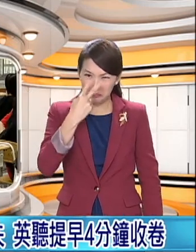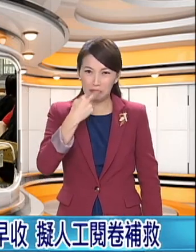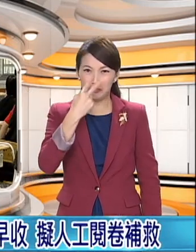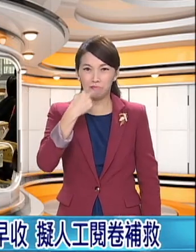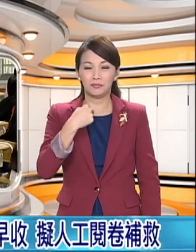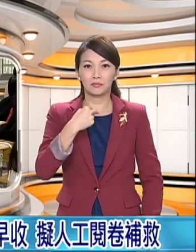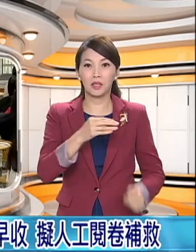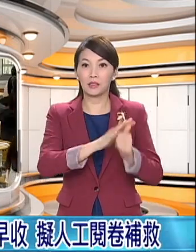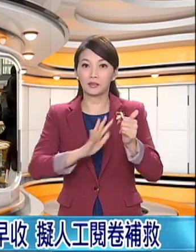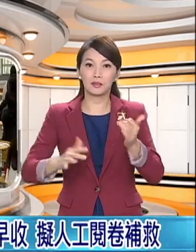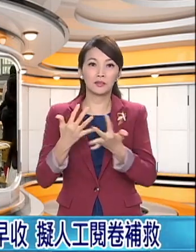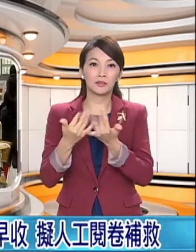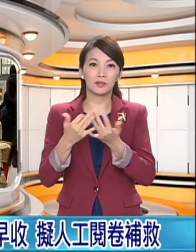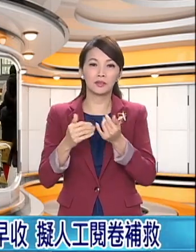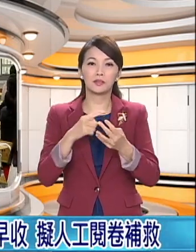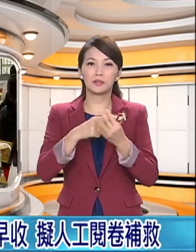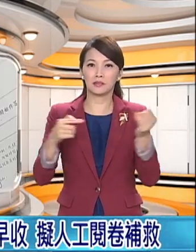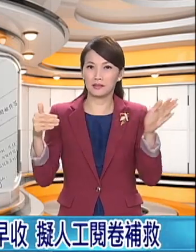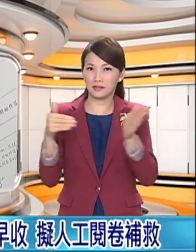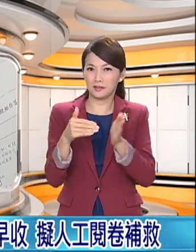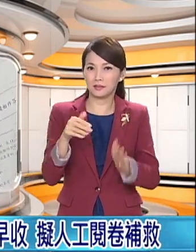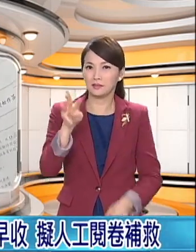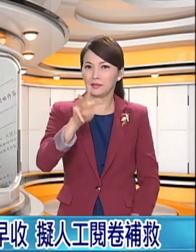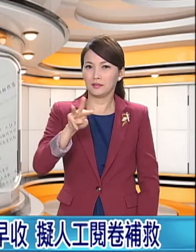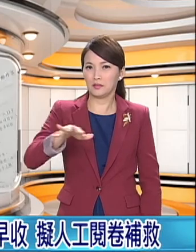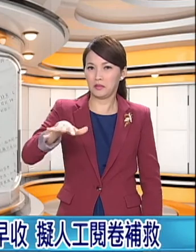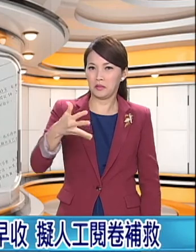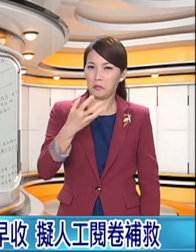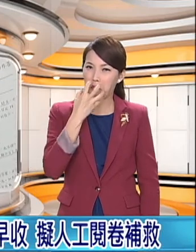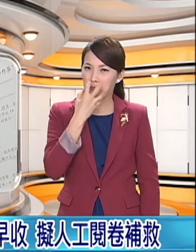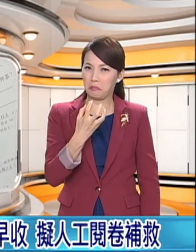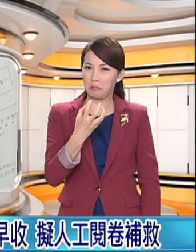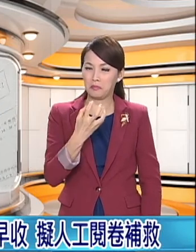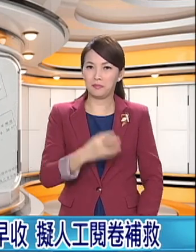哭。估计有将近3500名的考生受到影响。